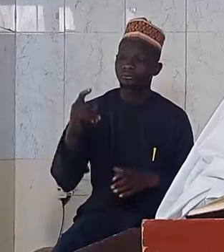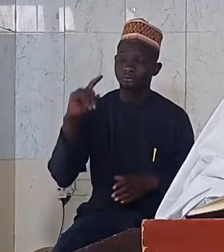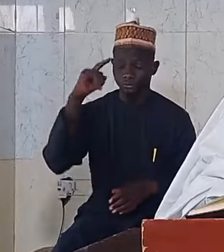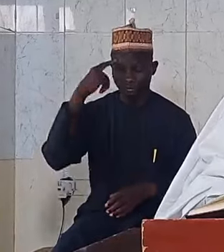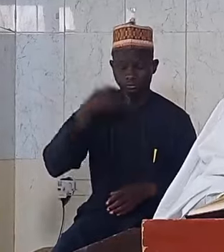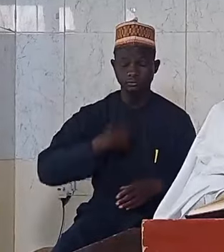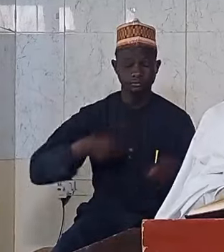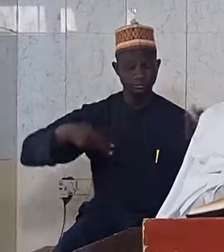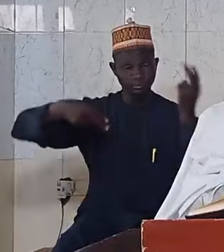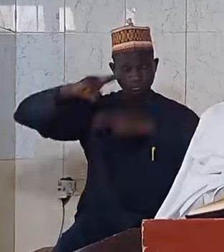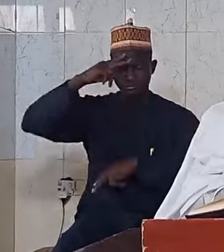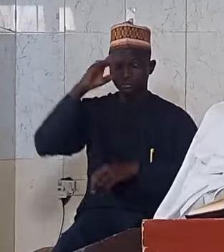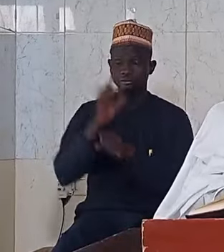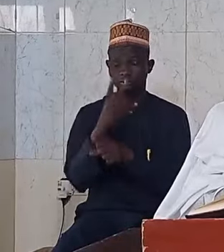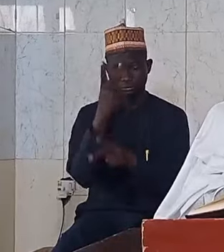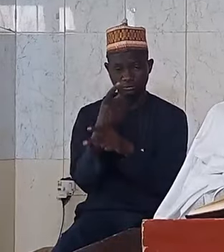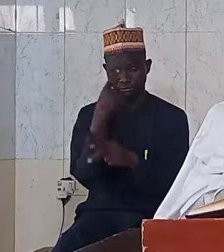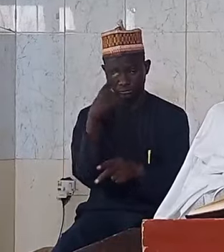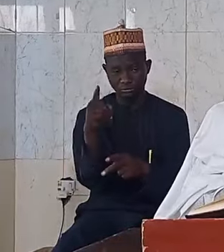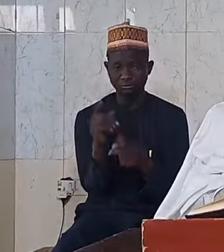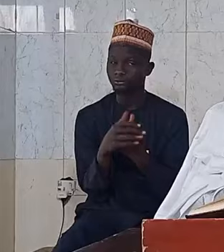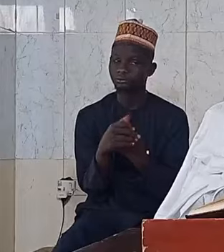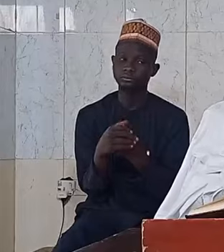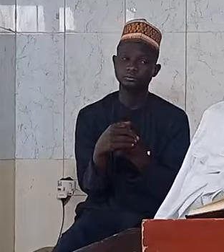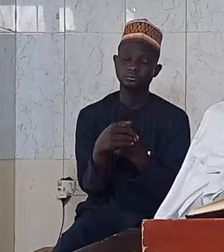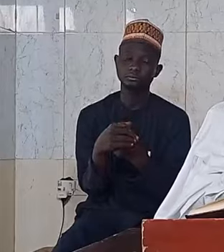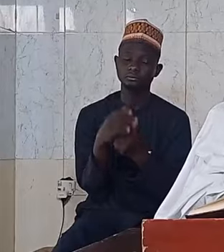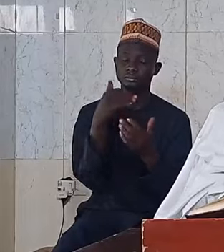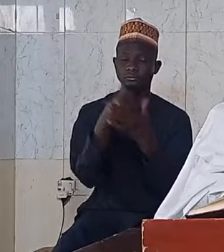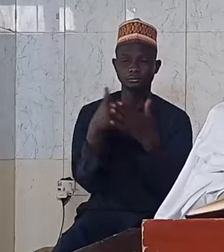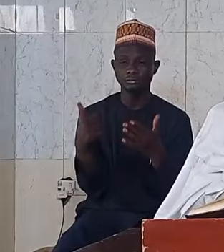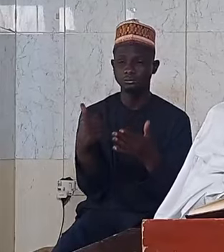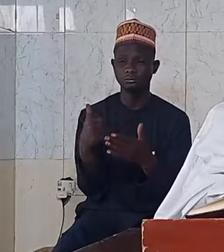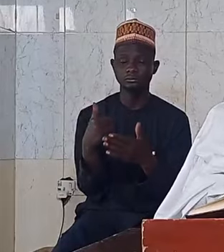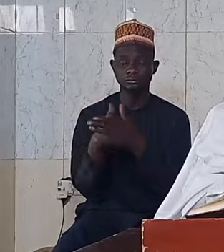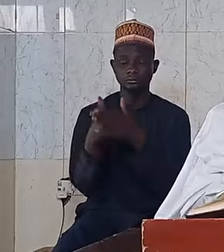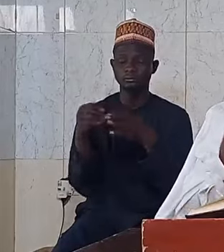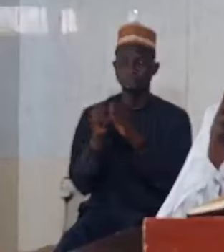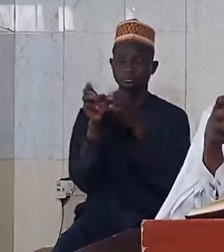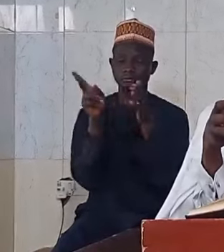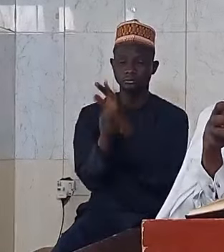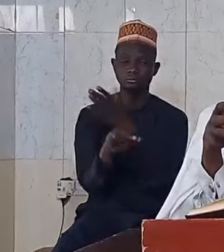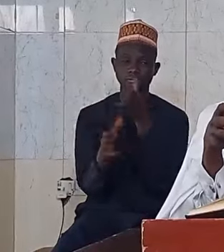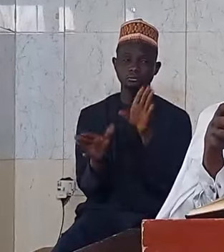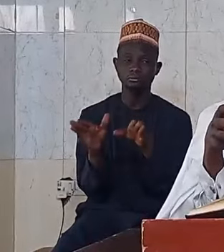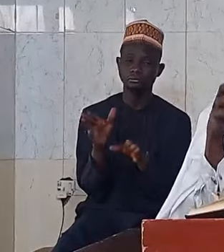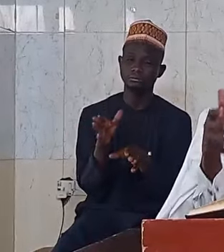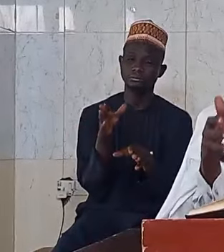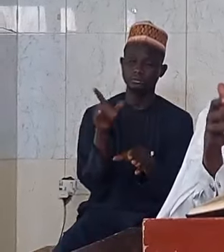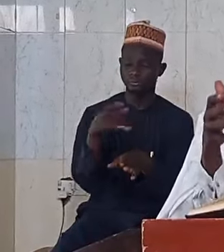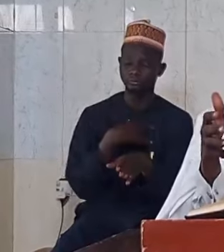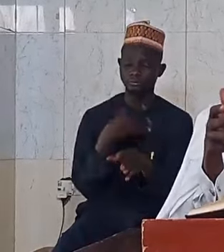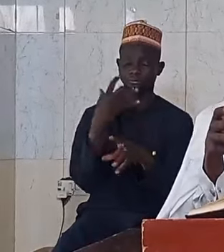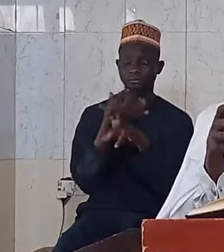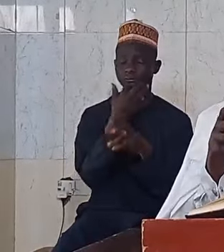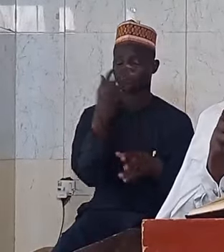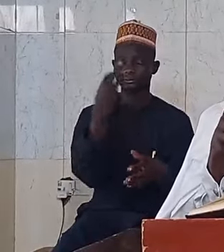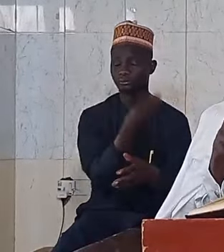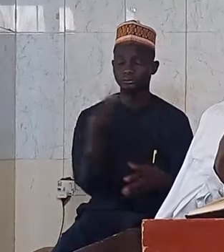aljanna da aka yi muku tattalin ta ko kafin aje ku mutu ma aje aljanna kuna da me ganima a